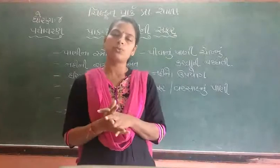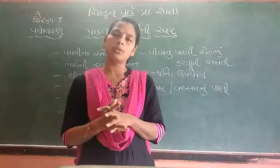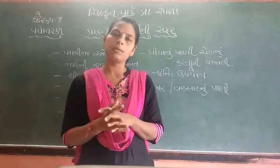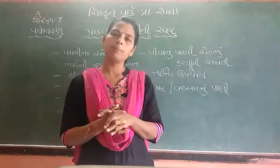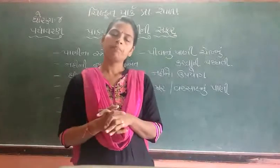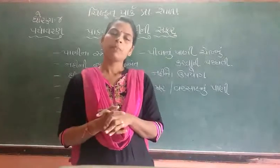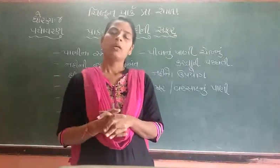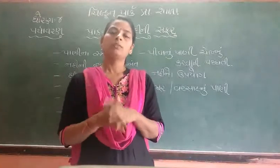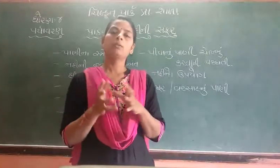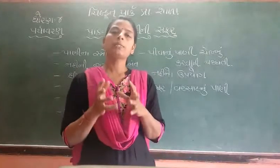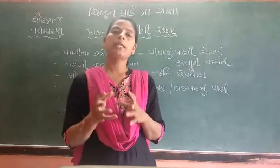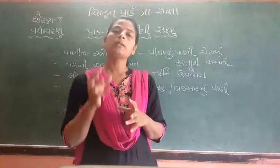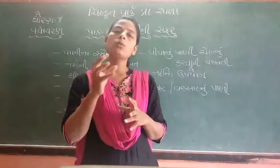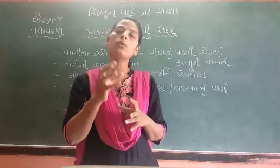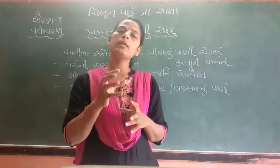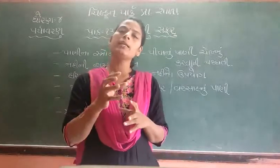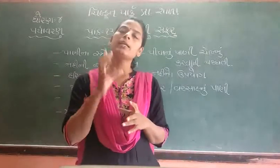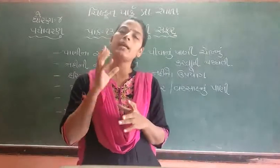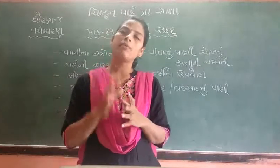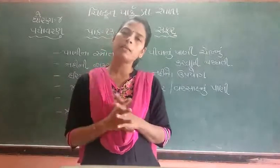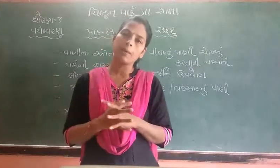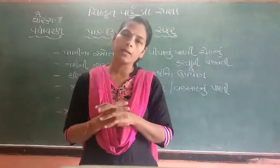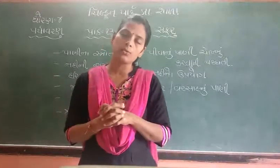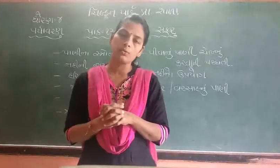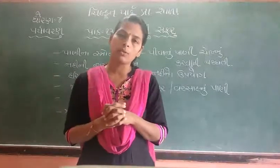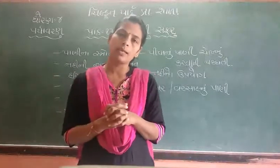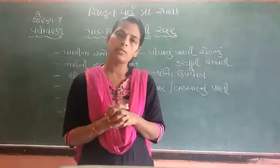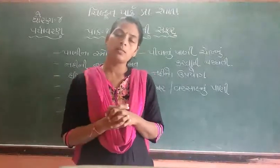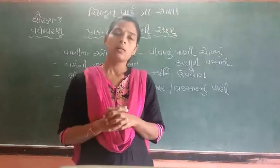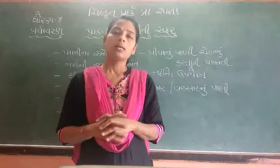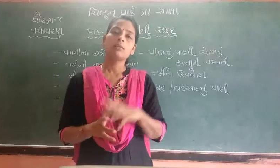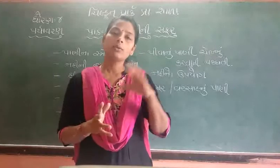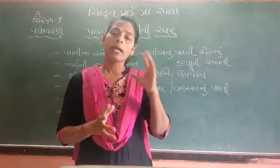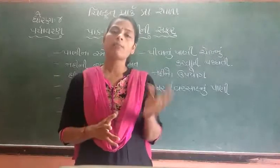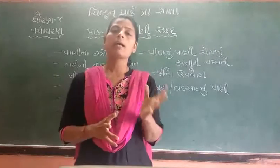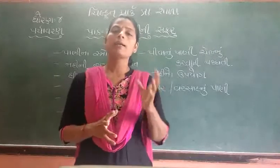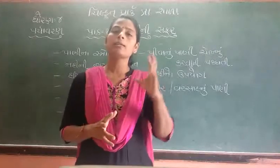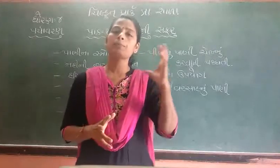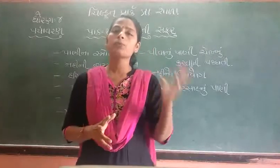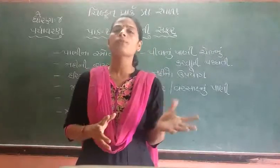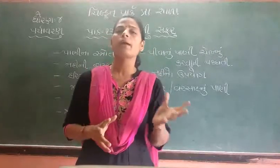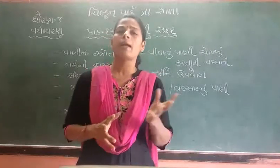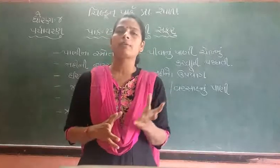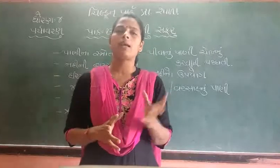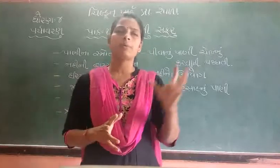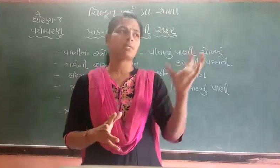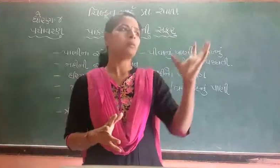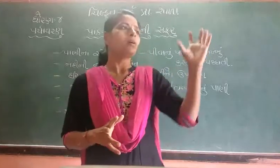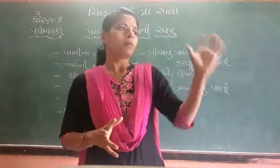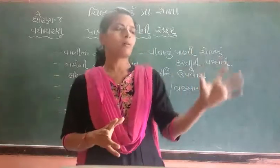જોઈએ, અથવા તો પછી એની ક્લોરીનની ટીકડી નાખવાથી પાણી શુદ્ધ થાય છે, અથવા તો એક્વાગાર્ડ અને જે પ્યુરિફાઈડ આવે છે આપણે જે ઘરની